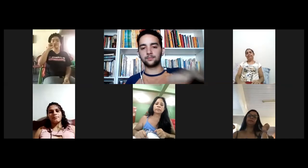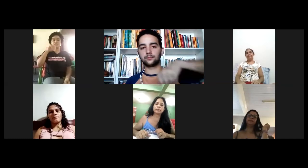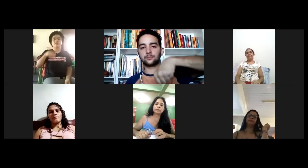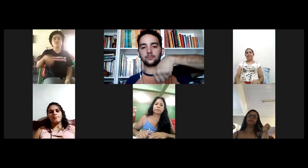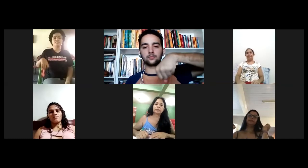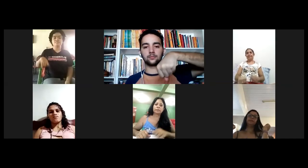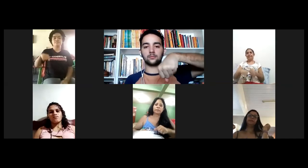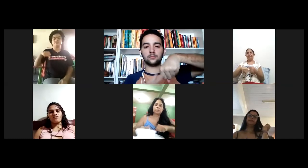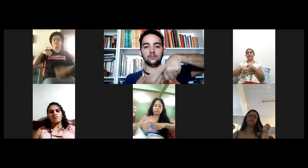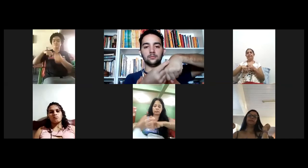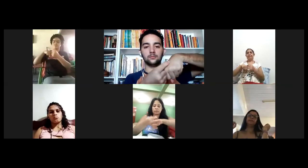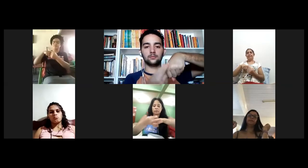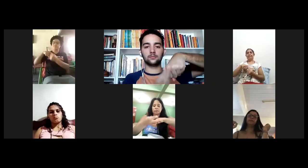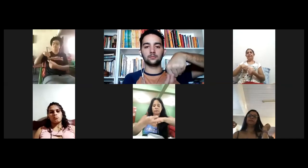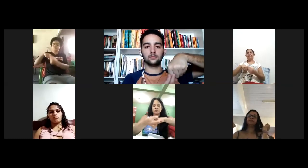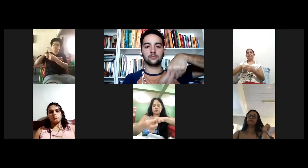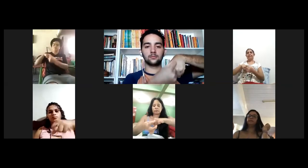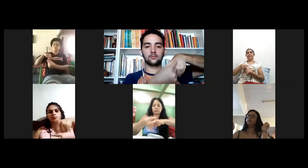chuchu,